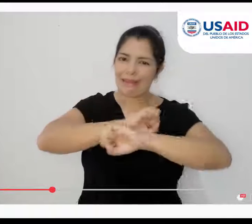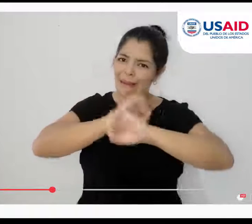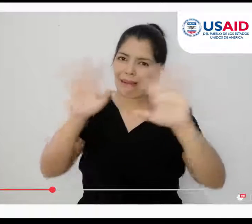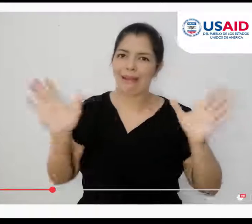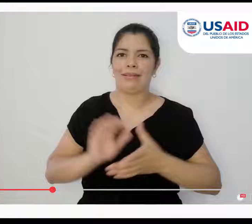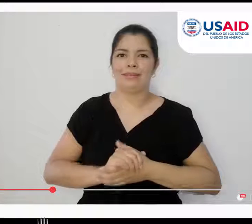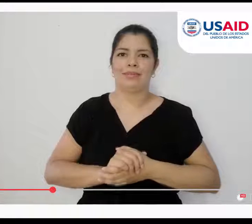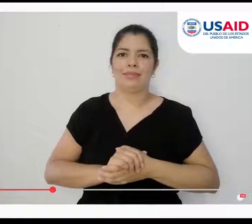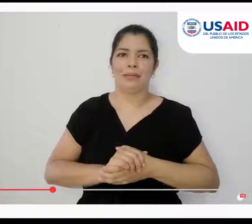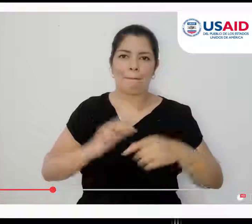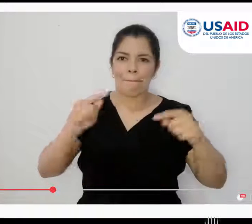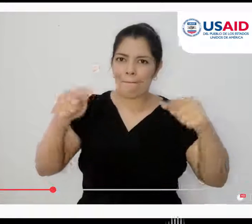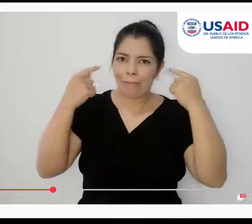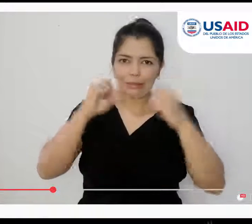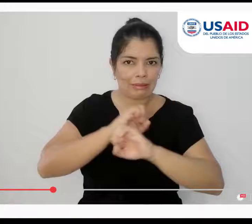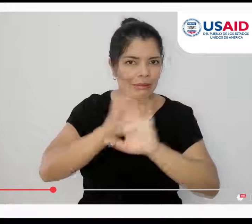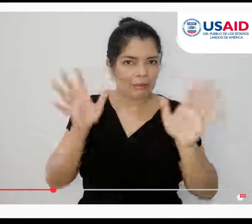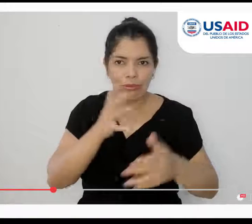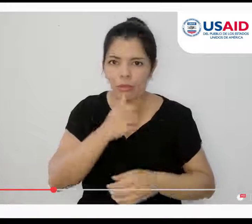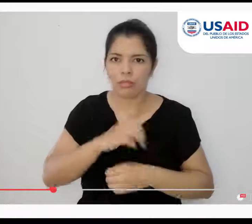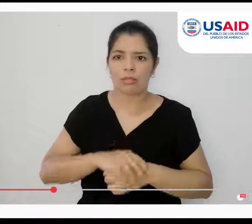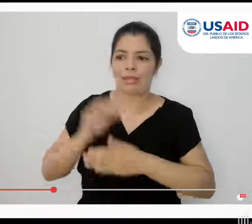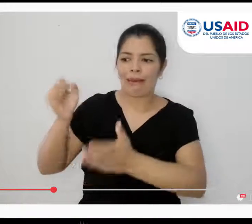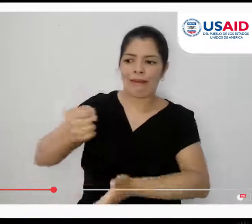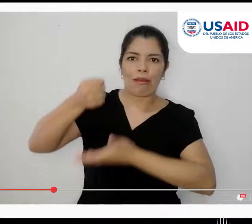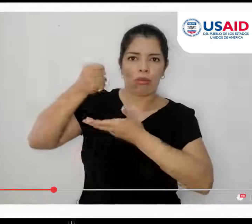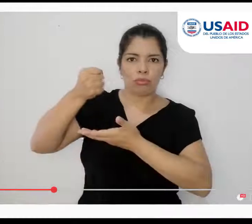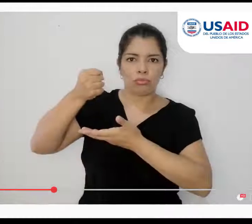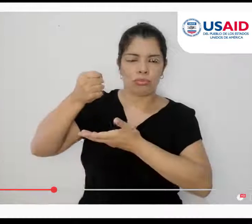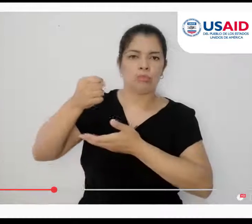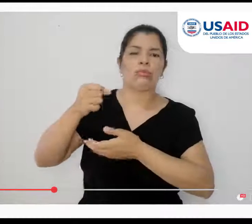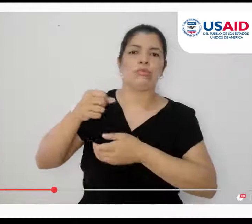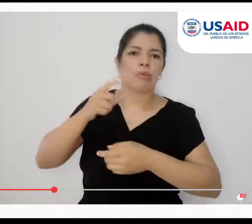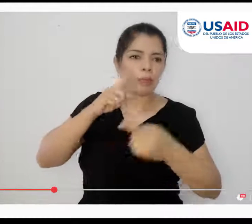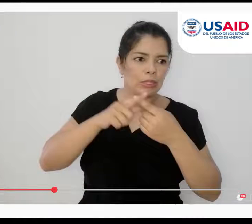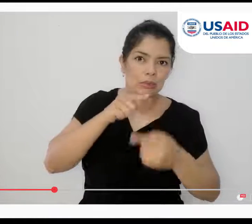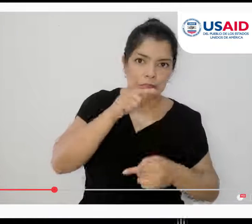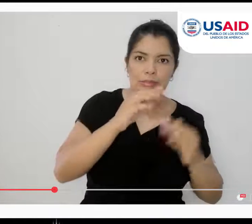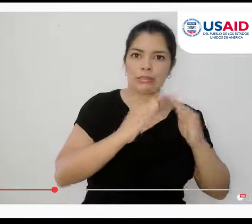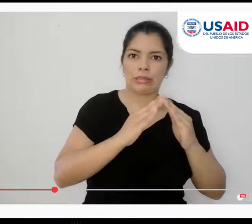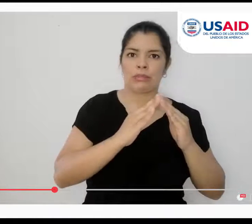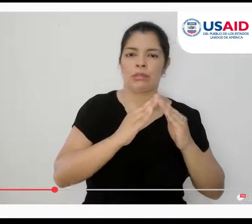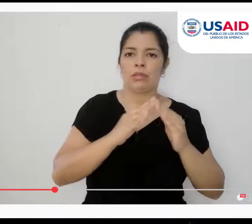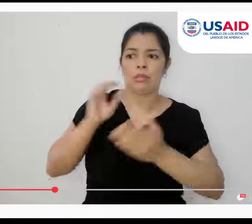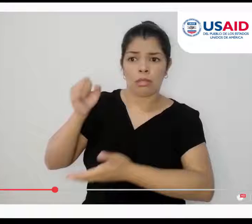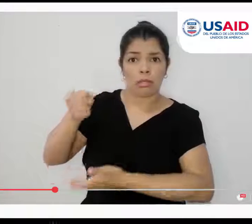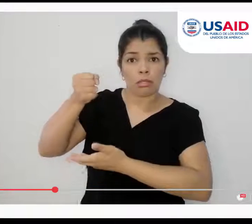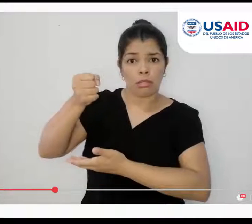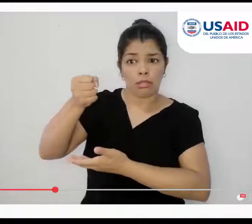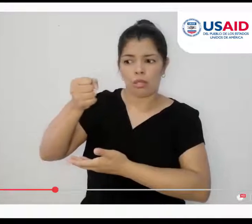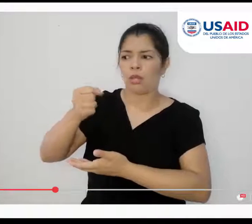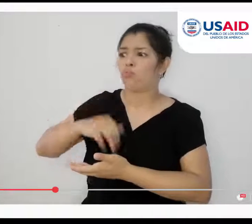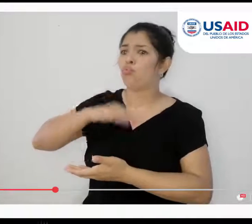que no tengamos los recursos destinados, que no tienen que ser más recursos, que no tienen que ser